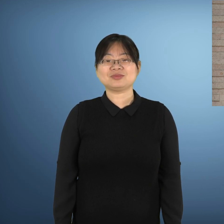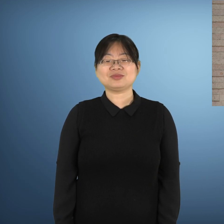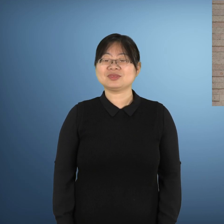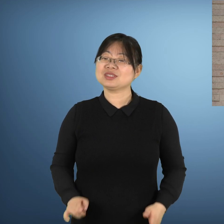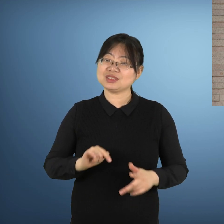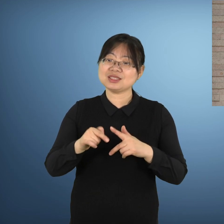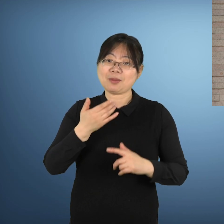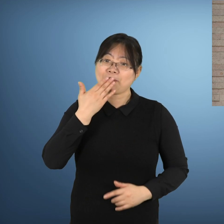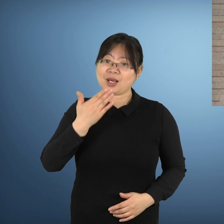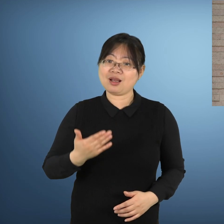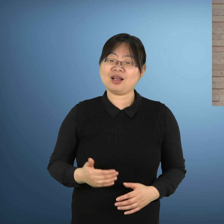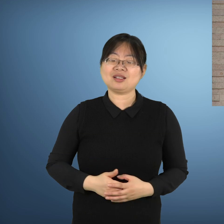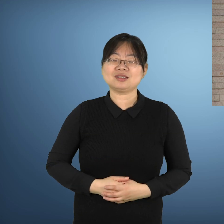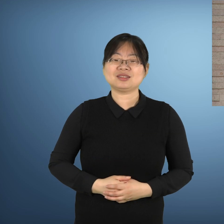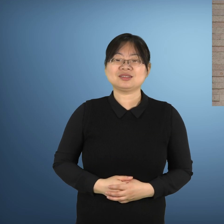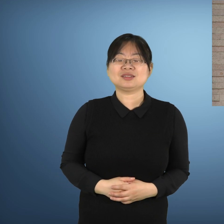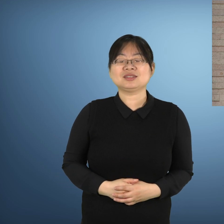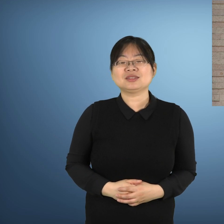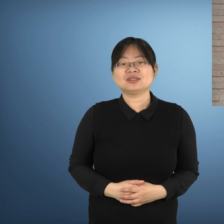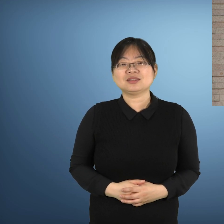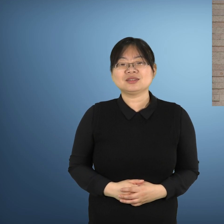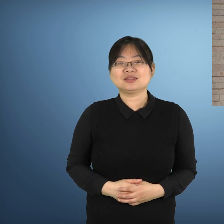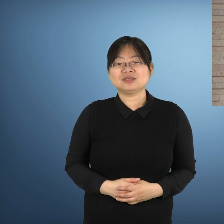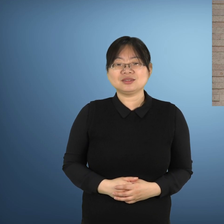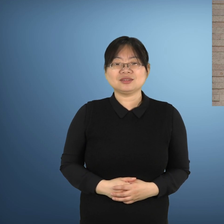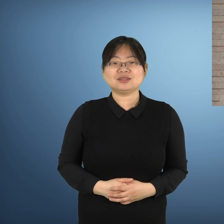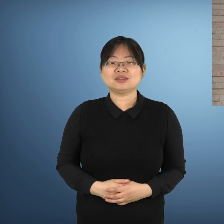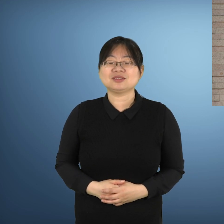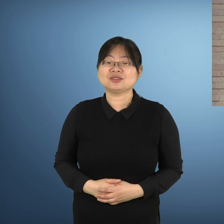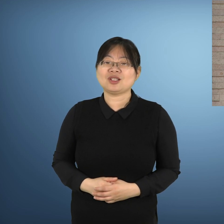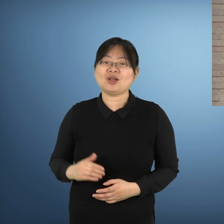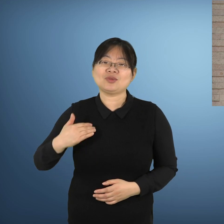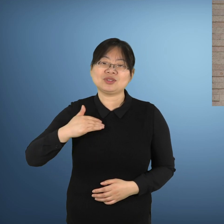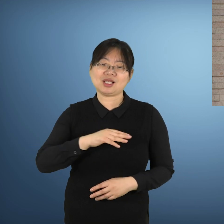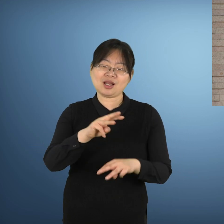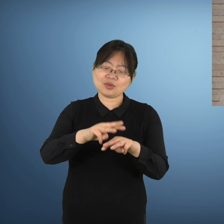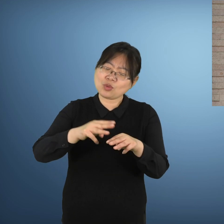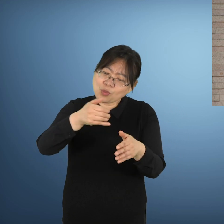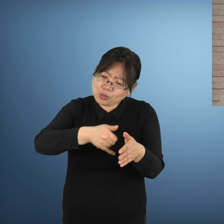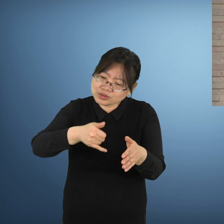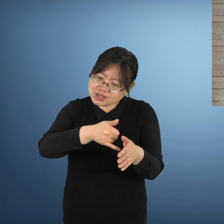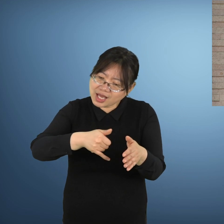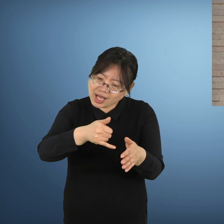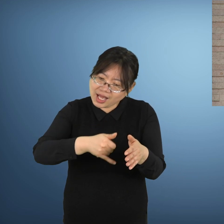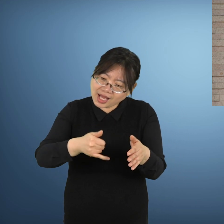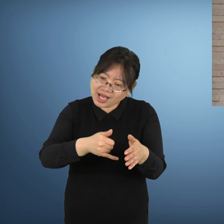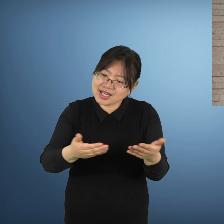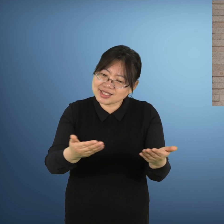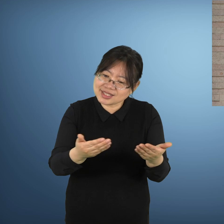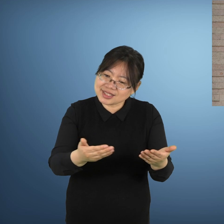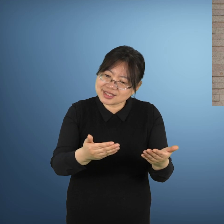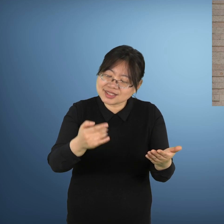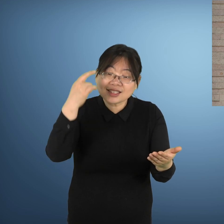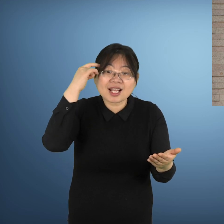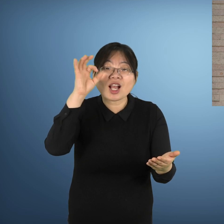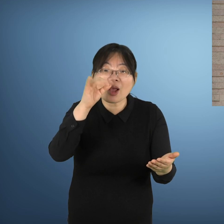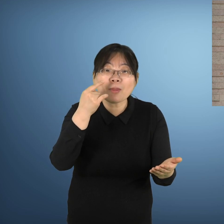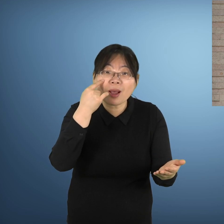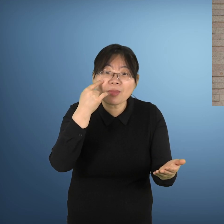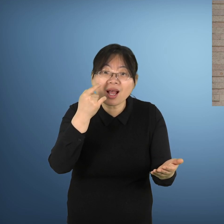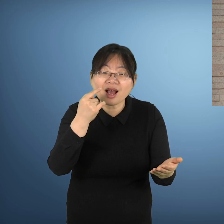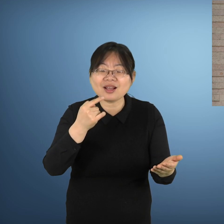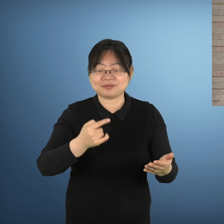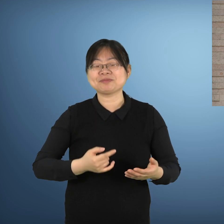이해가 돼요, 여러분? 자, 이 얘기입니다. 자, 우리가 농사를 한번 생각해 보십시다. 자, 과일을